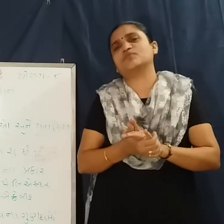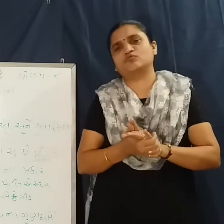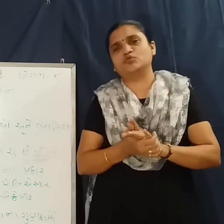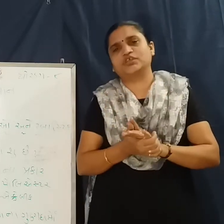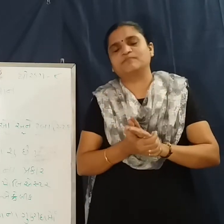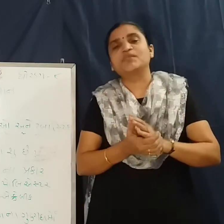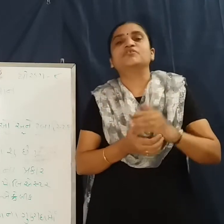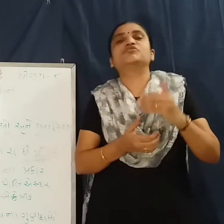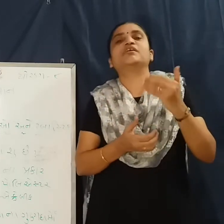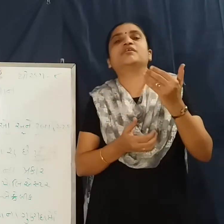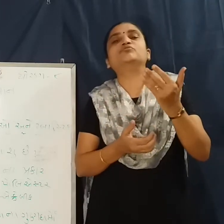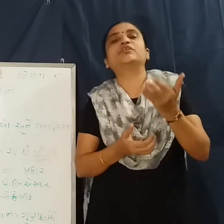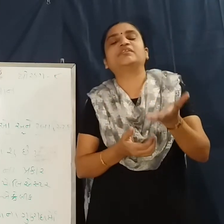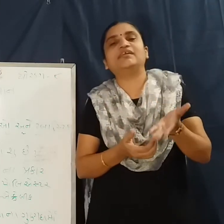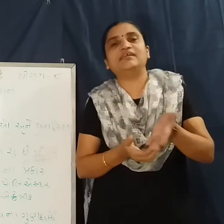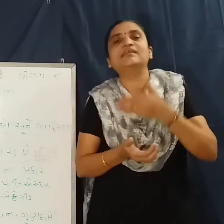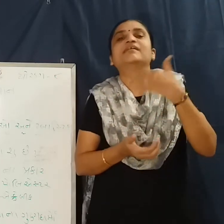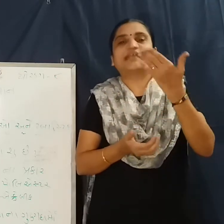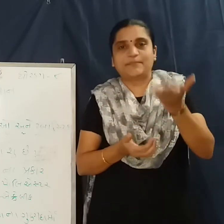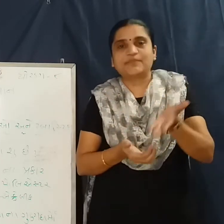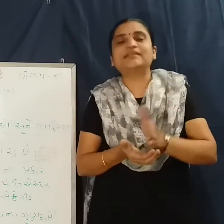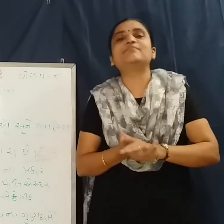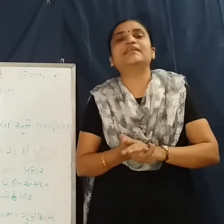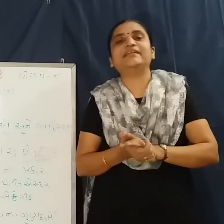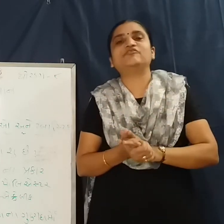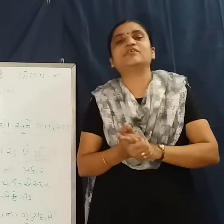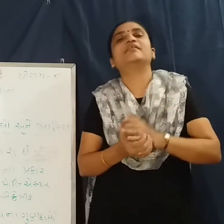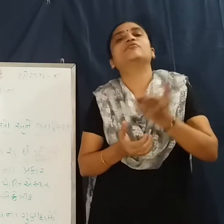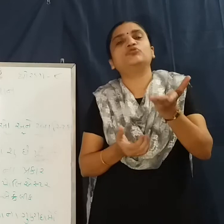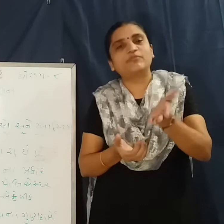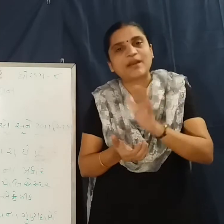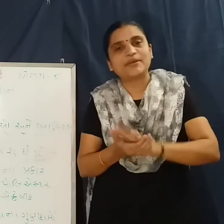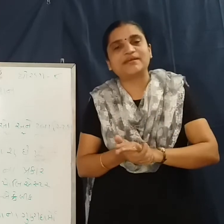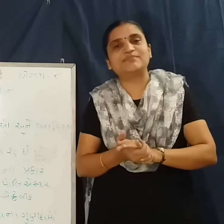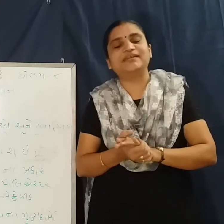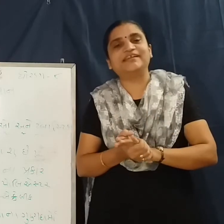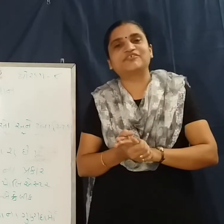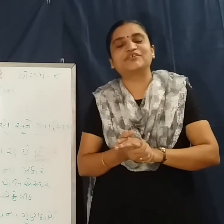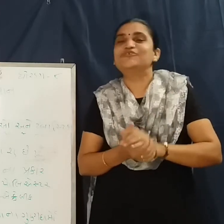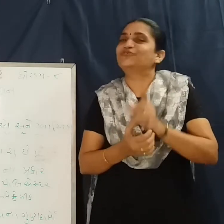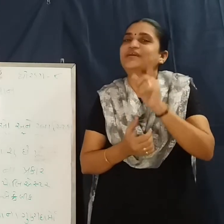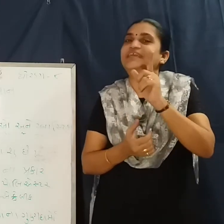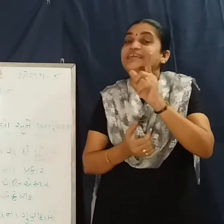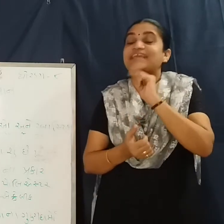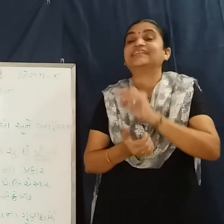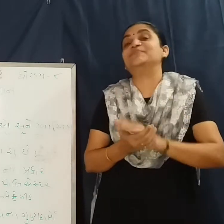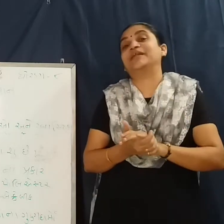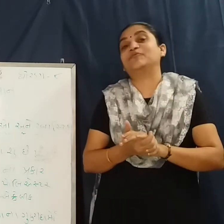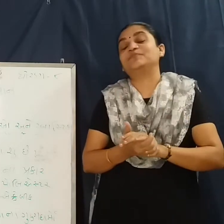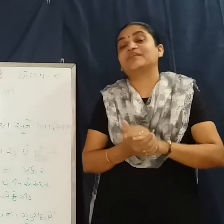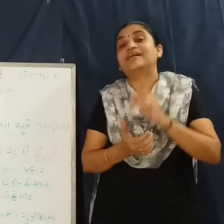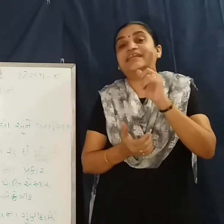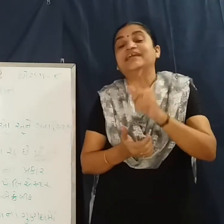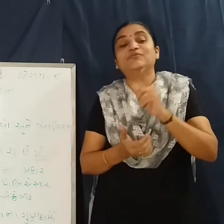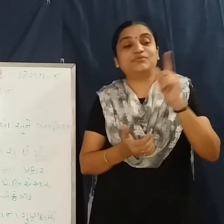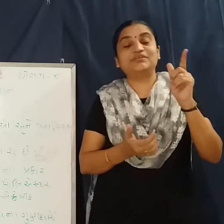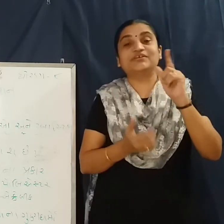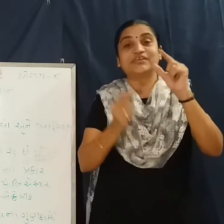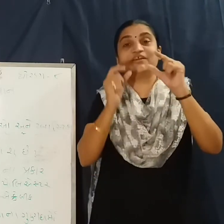વસ્તુઓ છે જે કુદરતી કાપડમાંથી બનેલી છે અને કૃત્રિમ કાપડમાંથી બનેલી છે, તો એની એક યાદી બનાવો અને એનું નક્કી કરો,